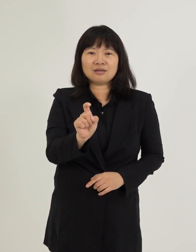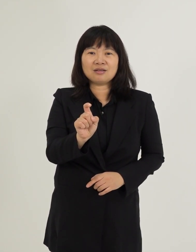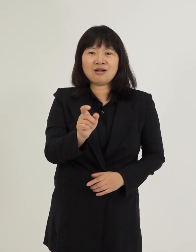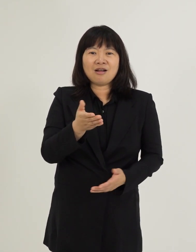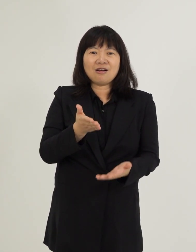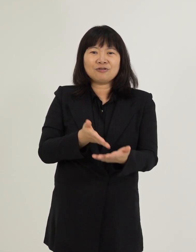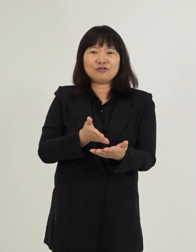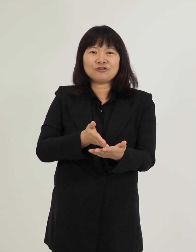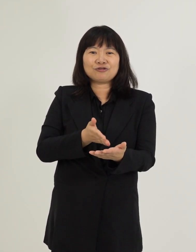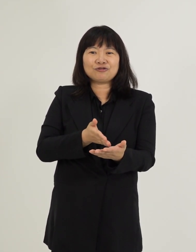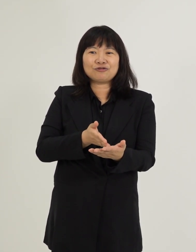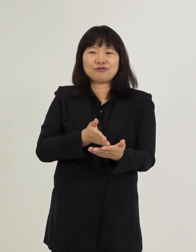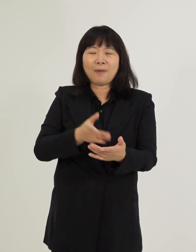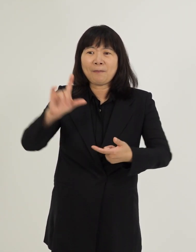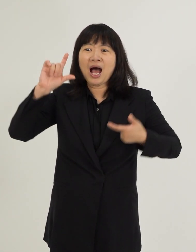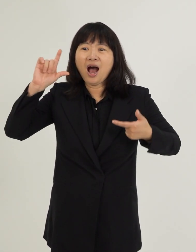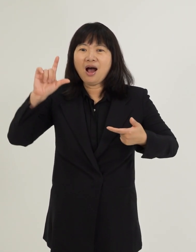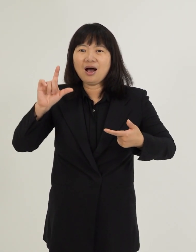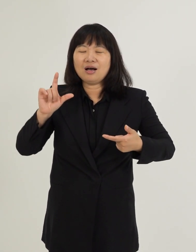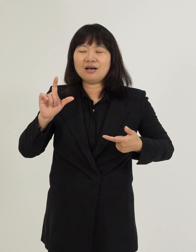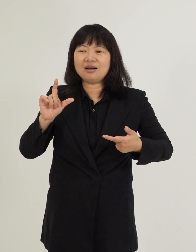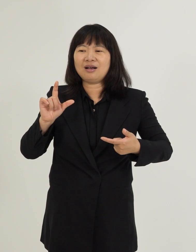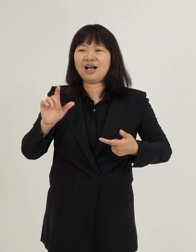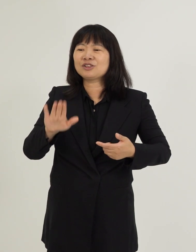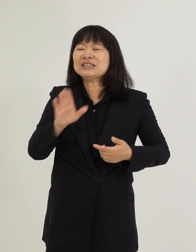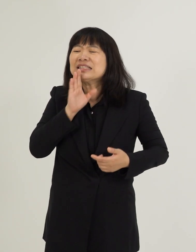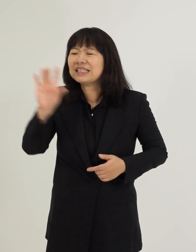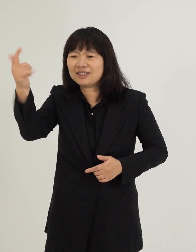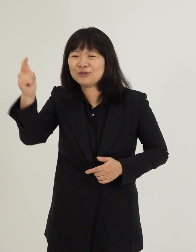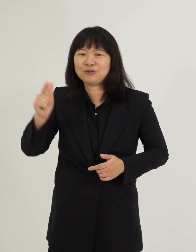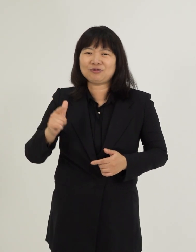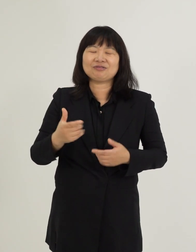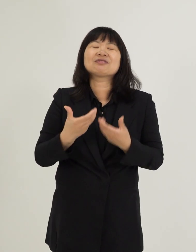예를 드는 거에 또 이거 진짜로 알아들으면 안 돼요. 그러면